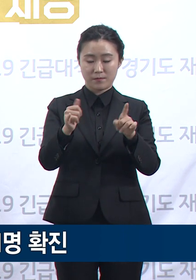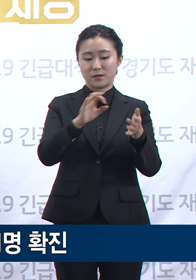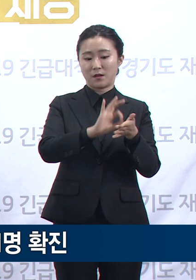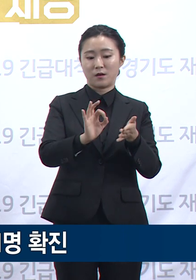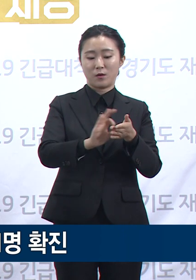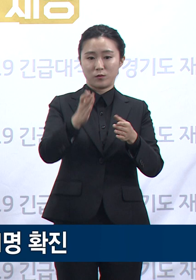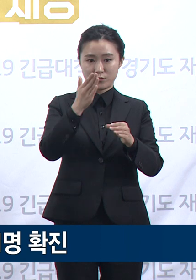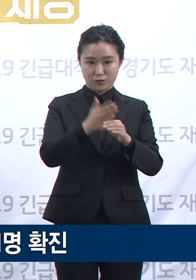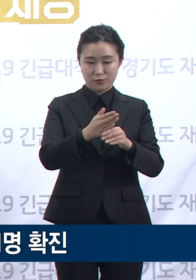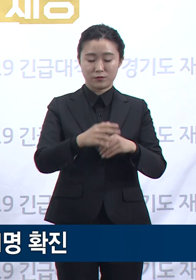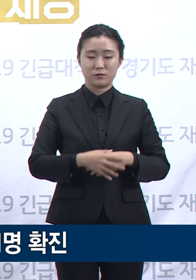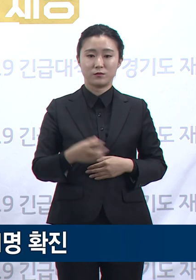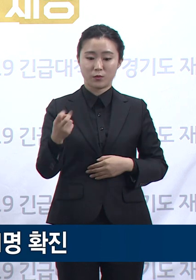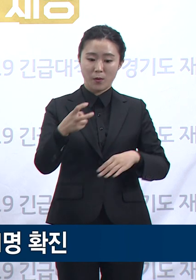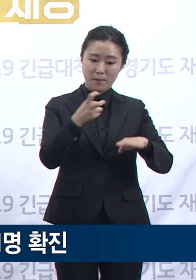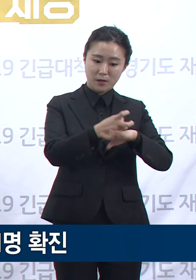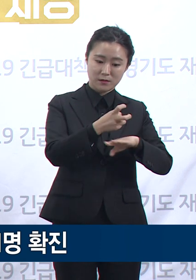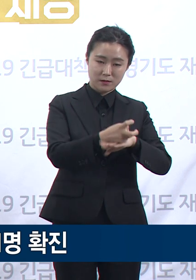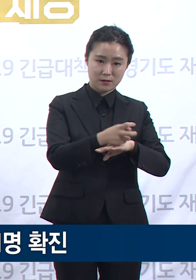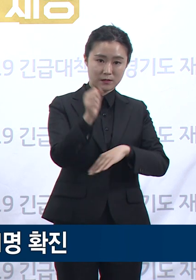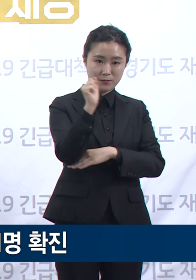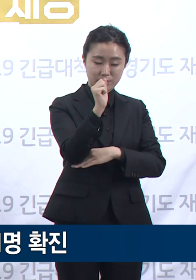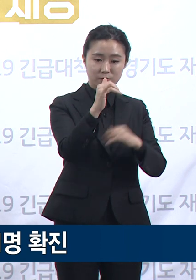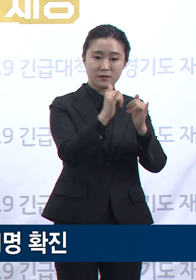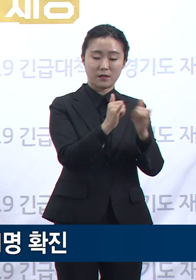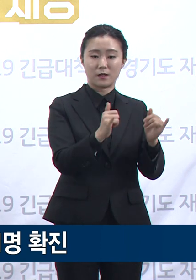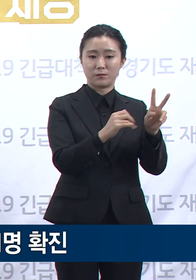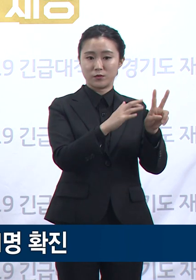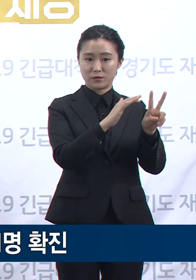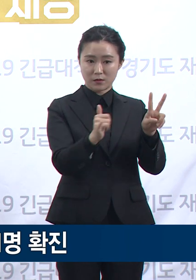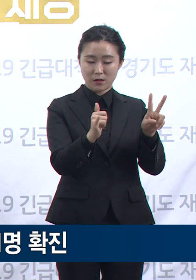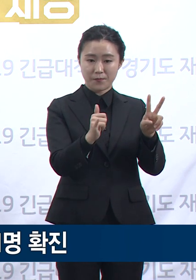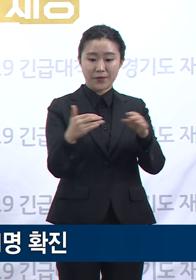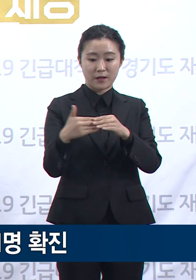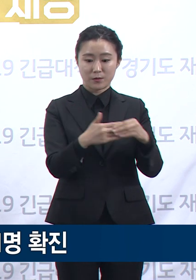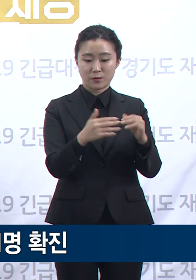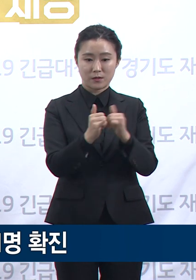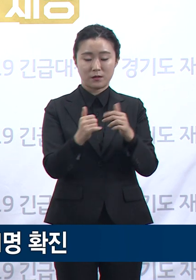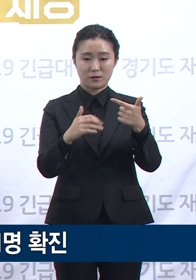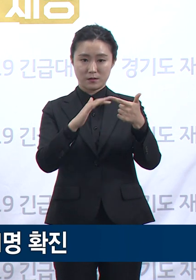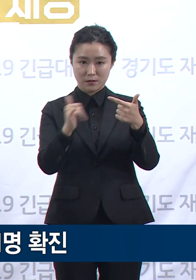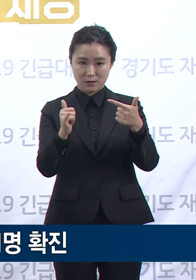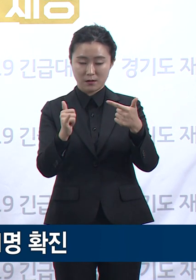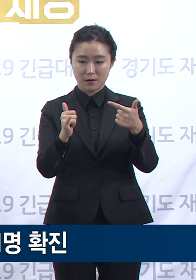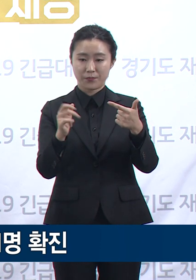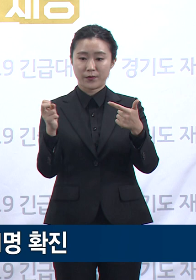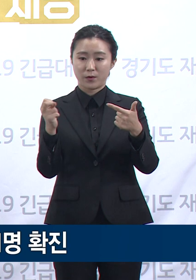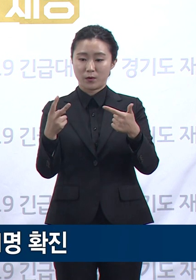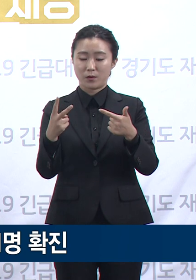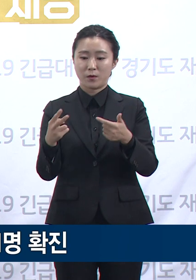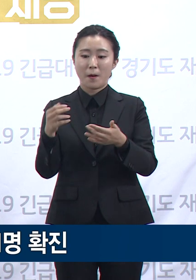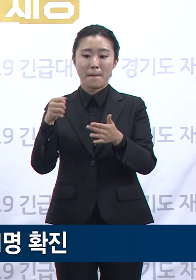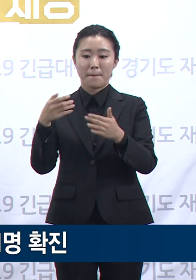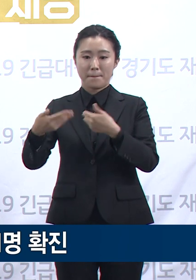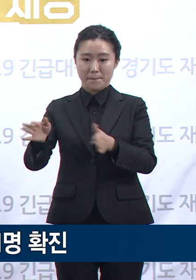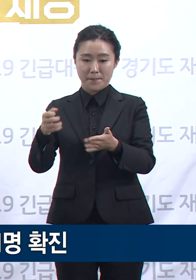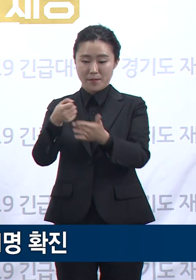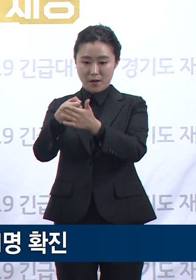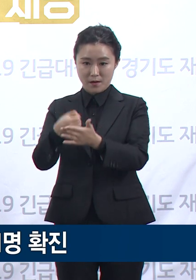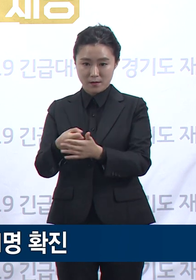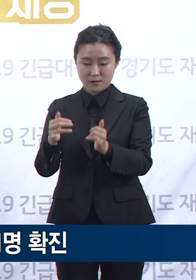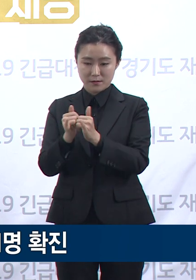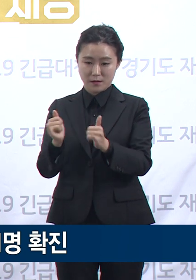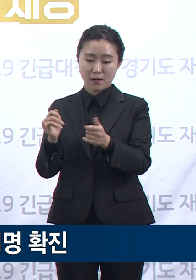2명, 인솔자 6명, 방배정 도우미 1명 등총 9명이 자가격리 조치를 추가로 받았습니다.